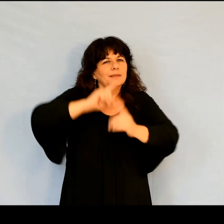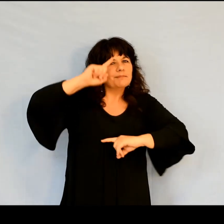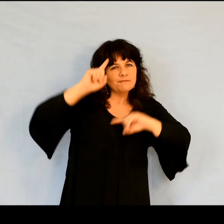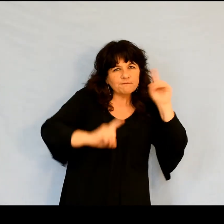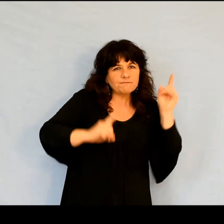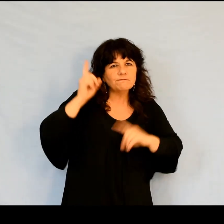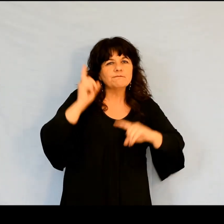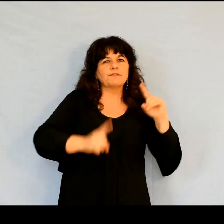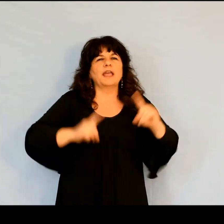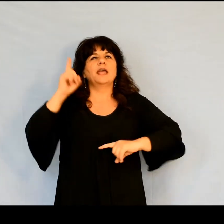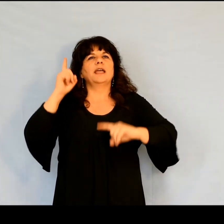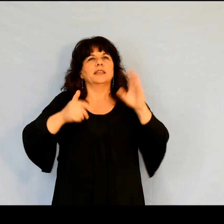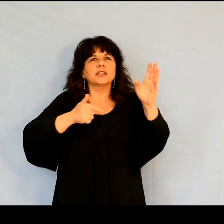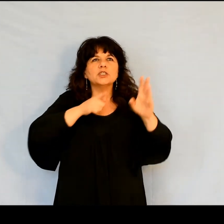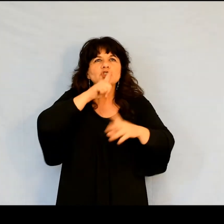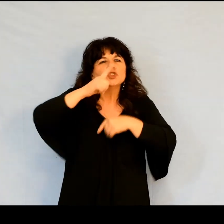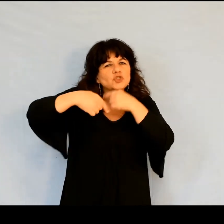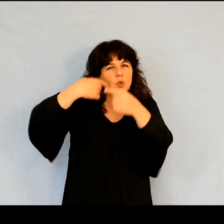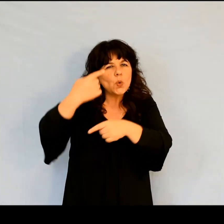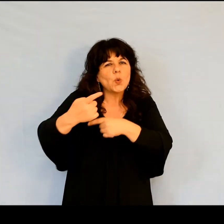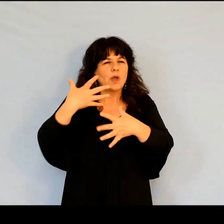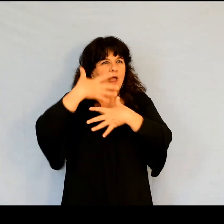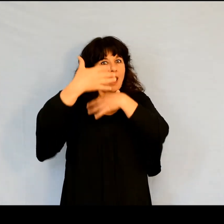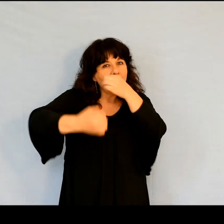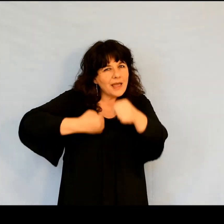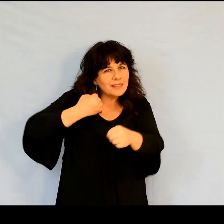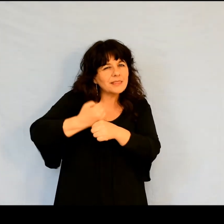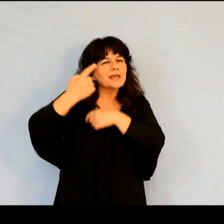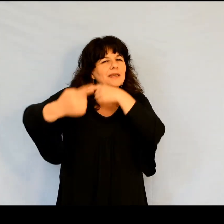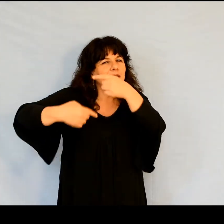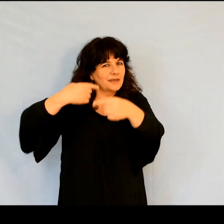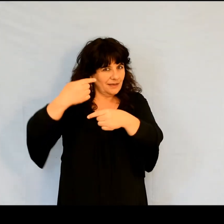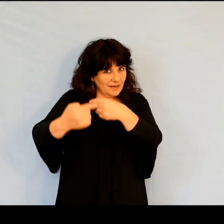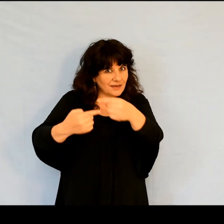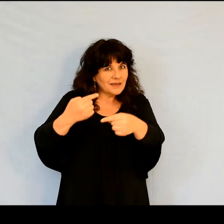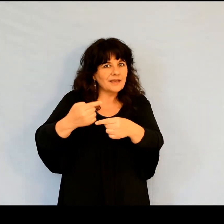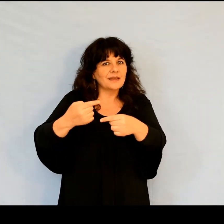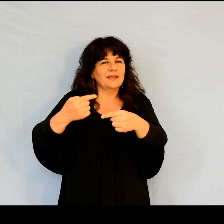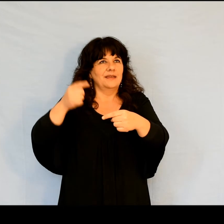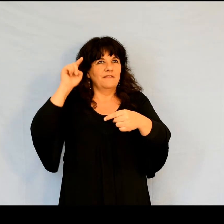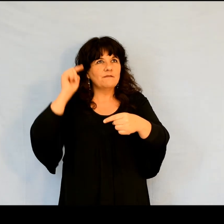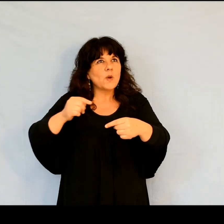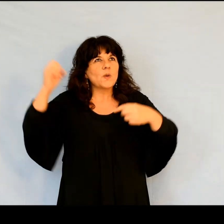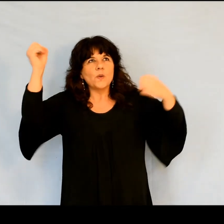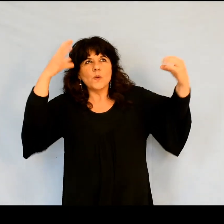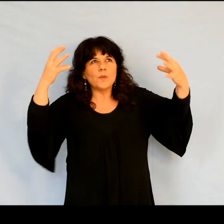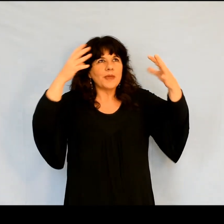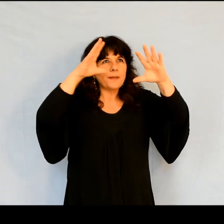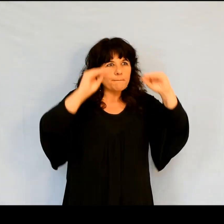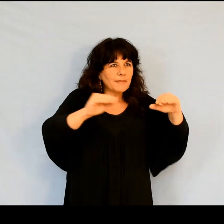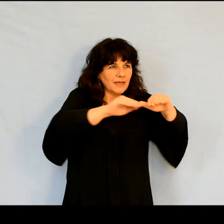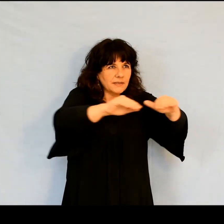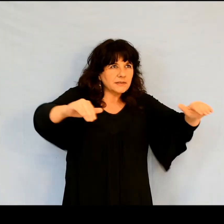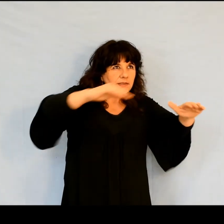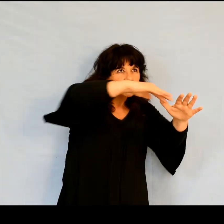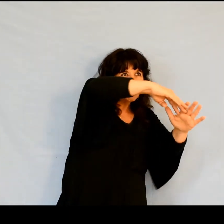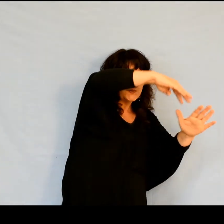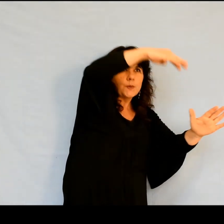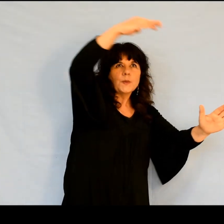et les années, et qu'ils soient au firmament du ciel des luminaires pour